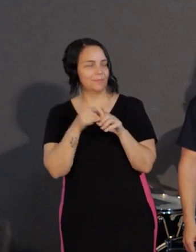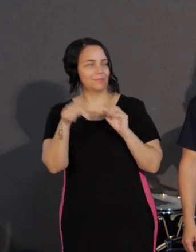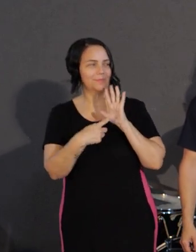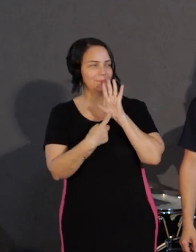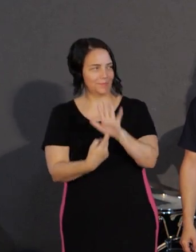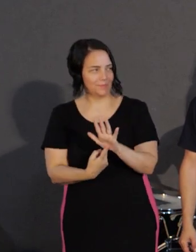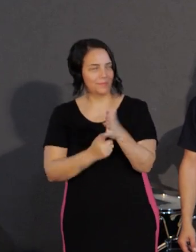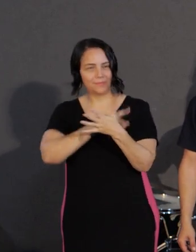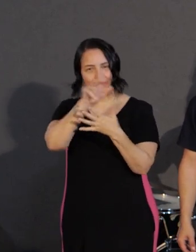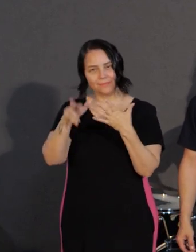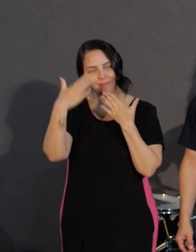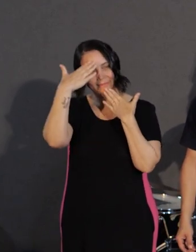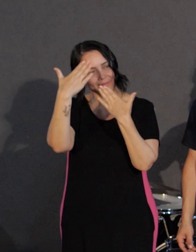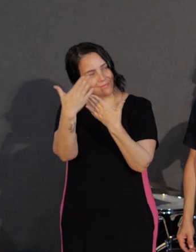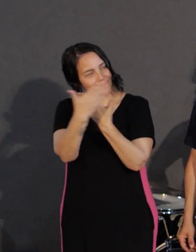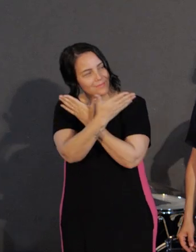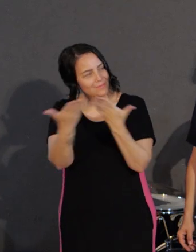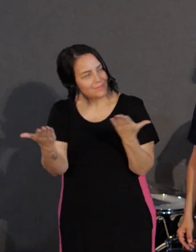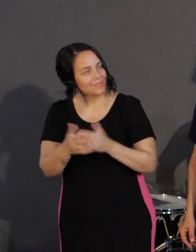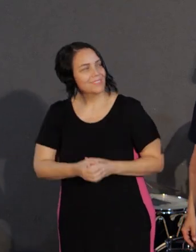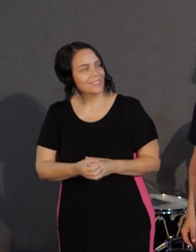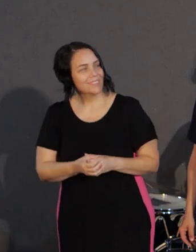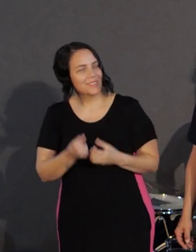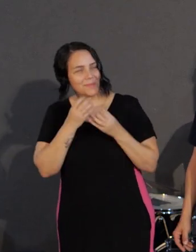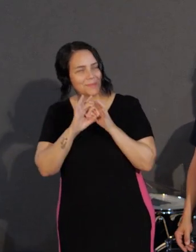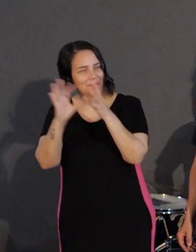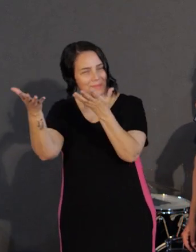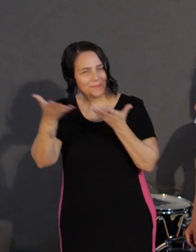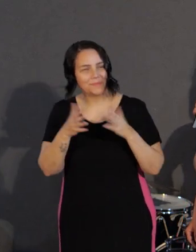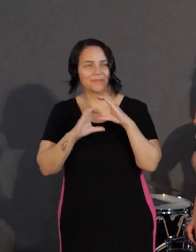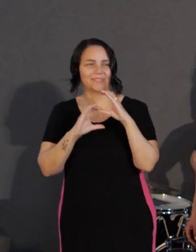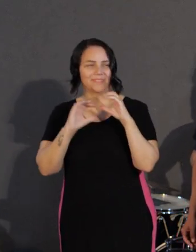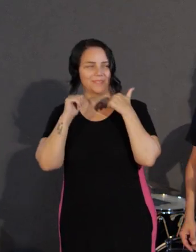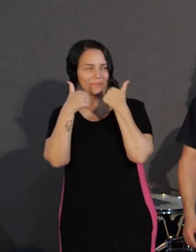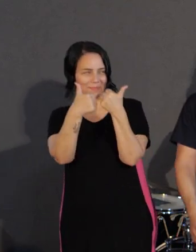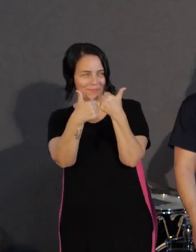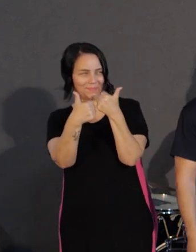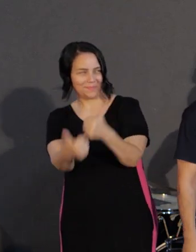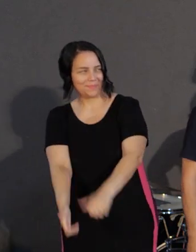modalidades. Então, muito obrigado de novo e sejam sempre bem-vindos à SCAR. Valeu.